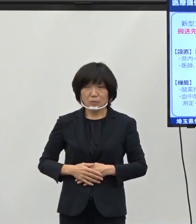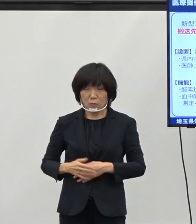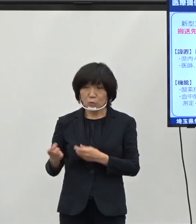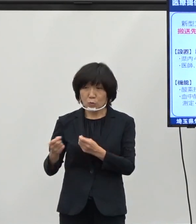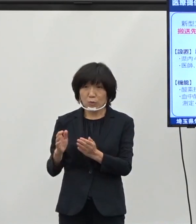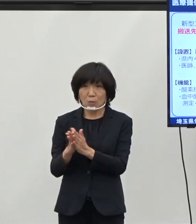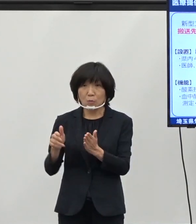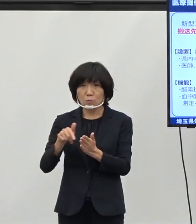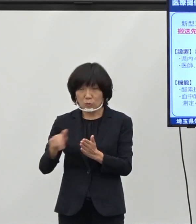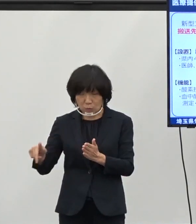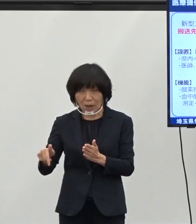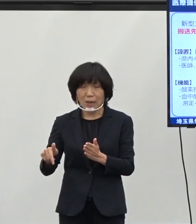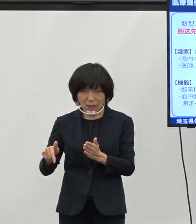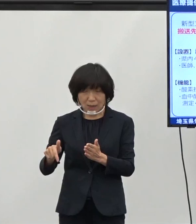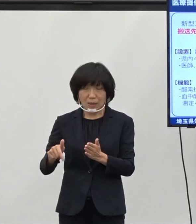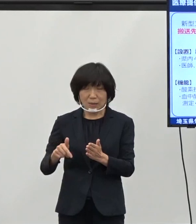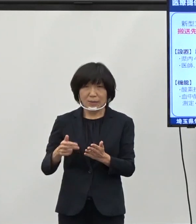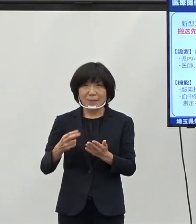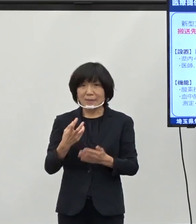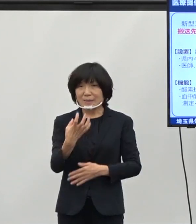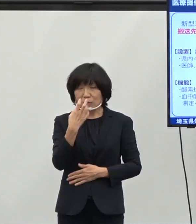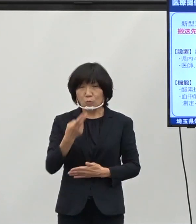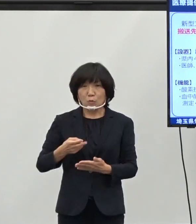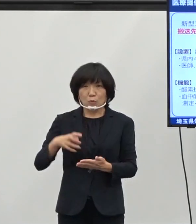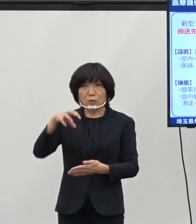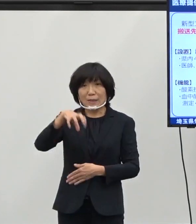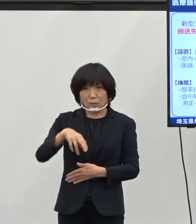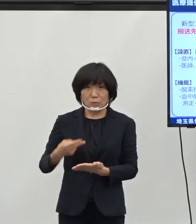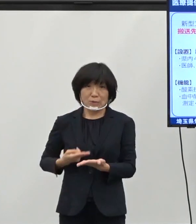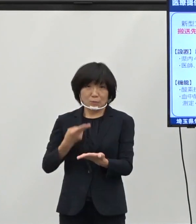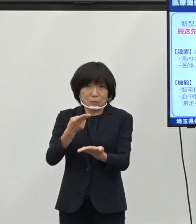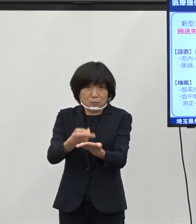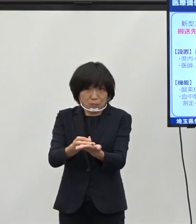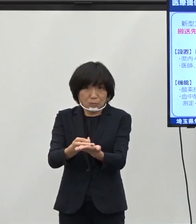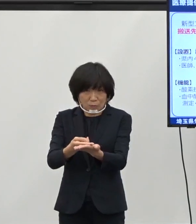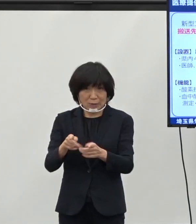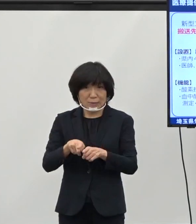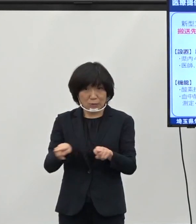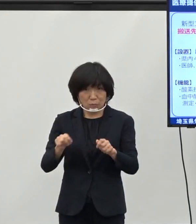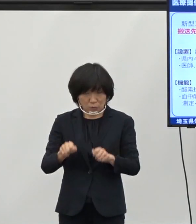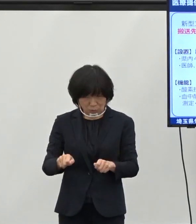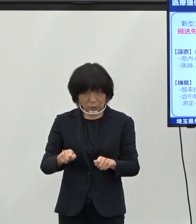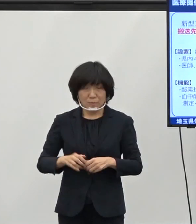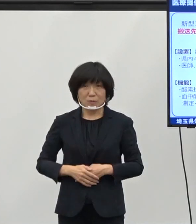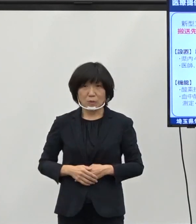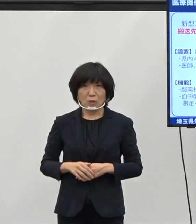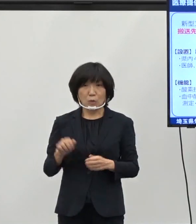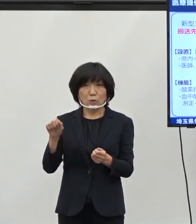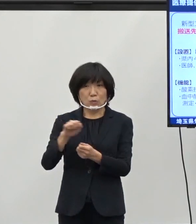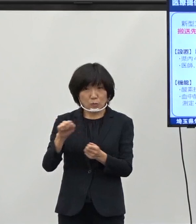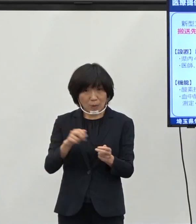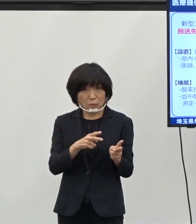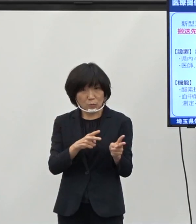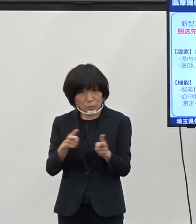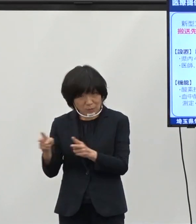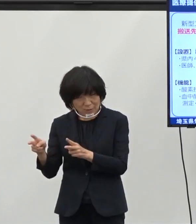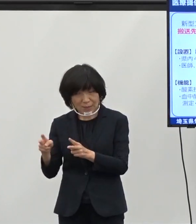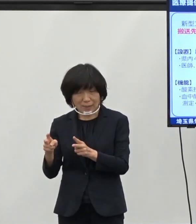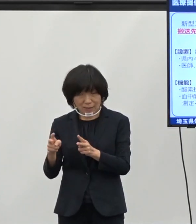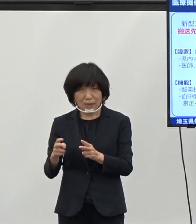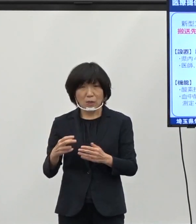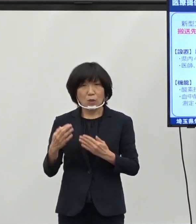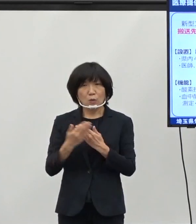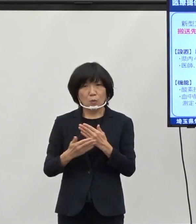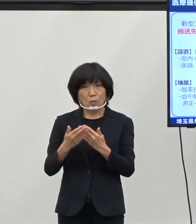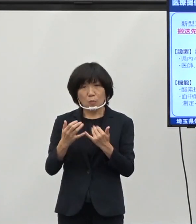部は搬送の指示をいたします。指示を受けた保健所が車両を手配をし、療養者を酸素ステ